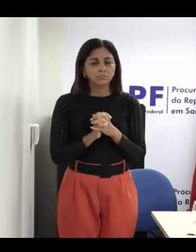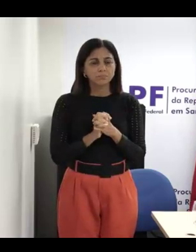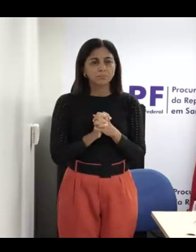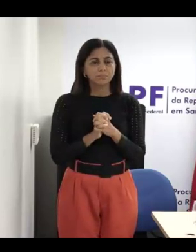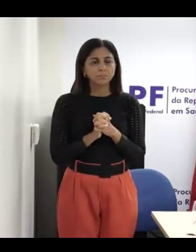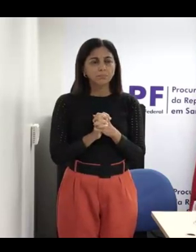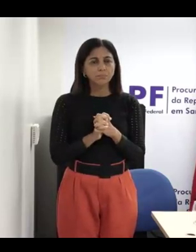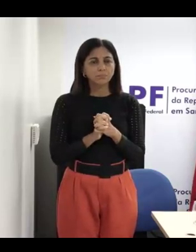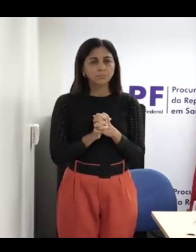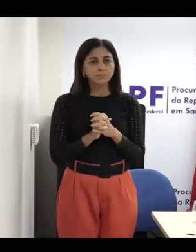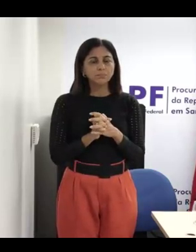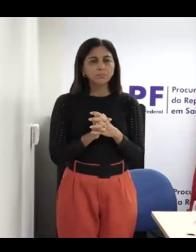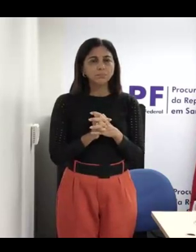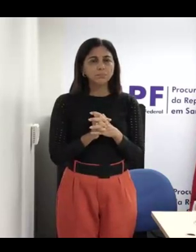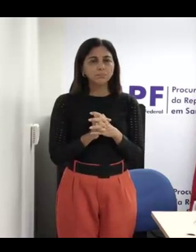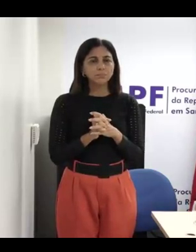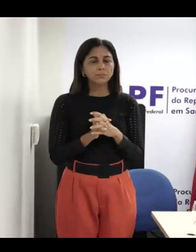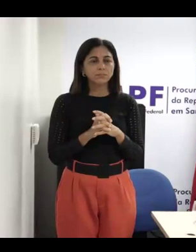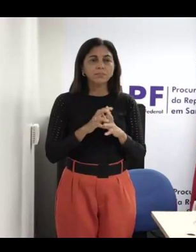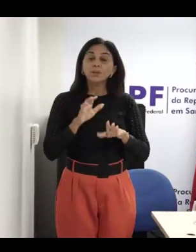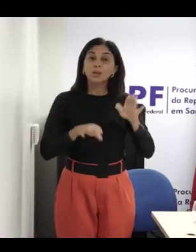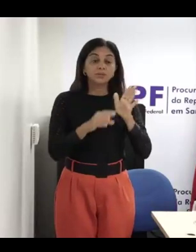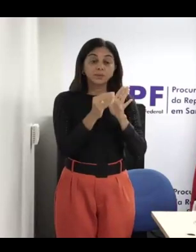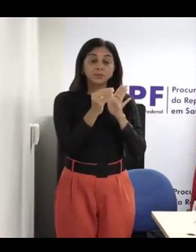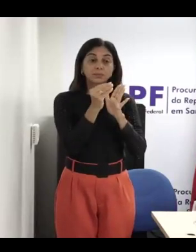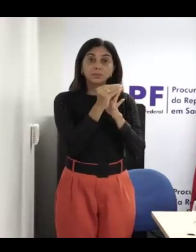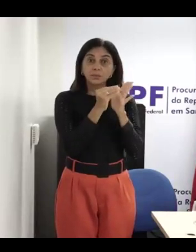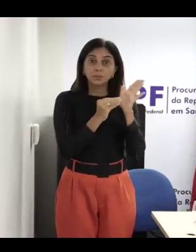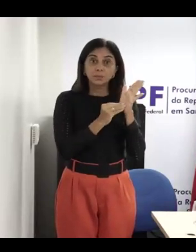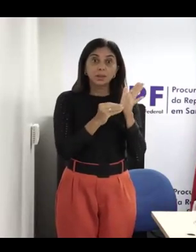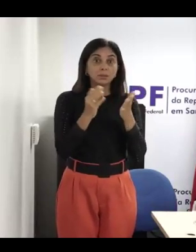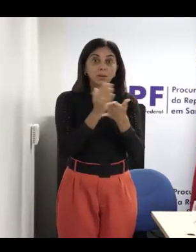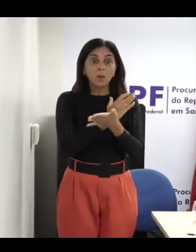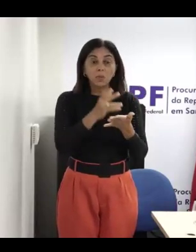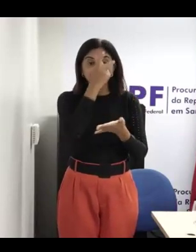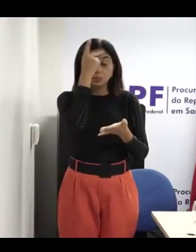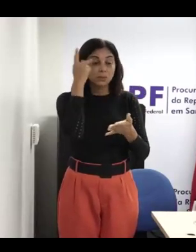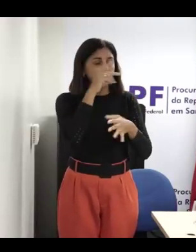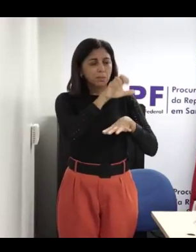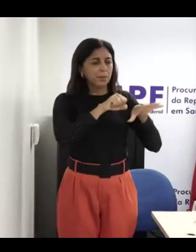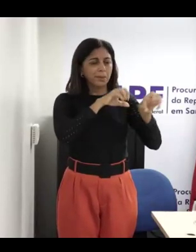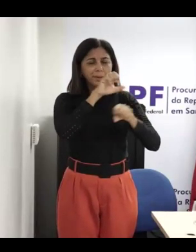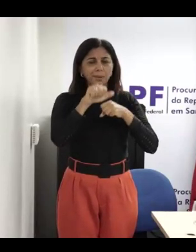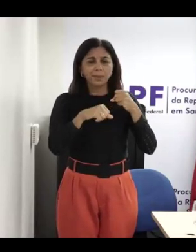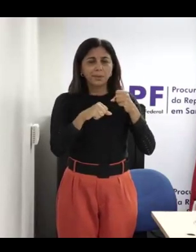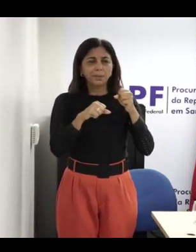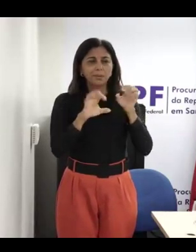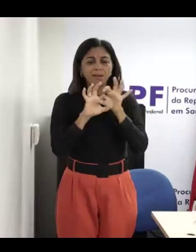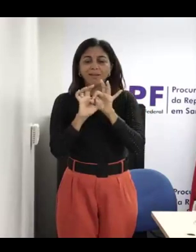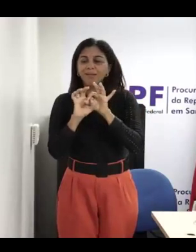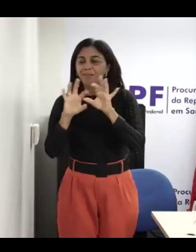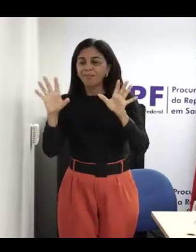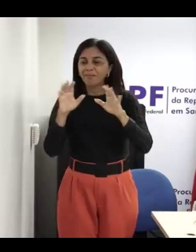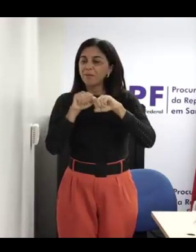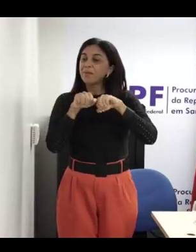contrário se entende pela quebra da cadeia de Custódia seria uma pergunta boa boa